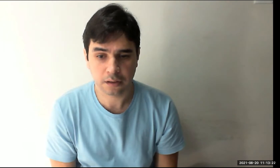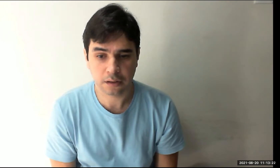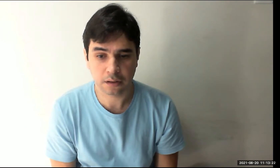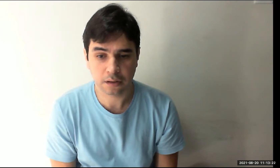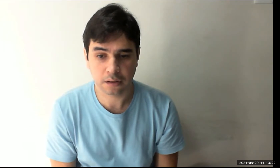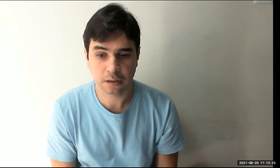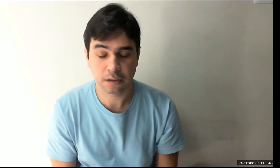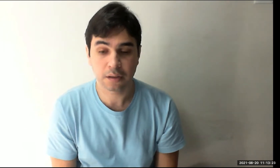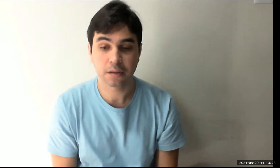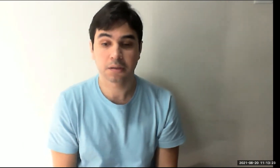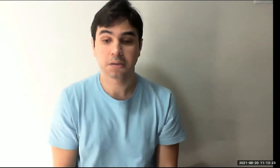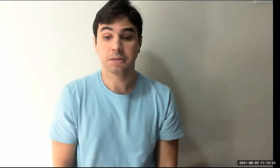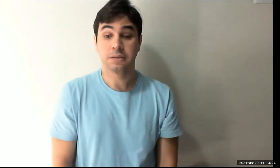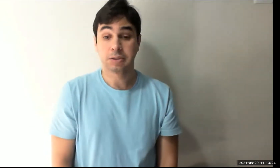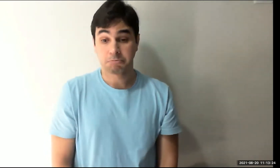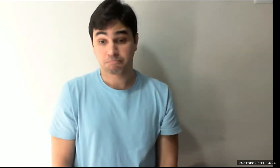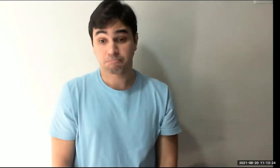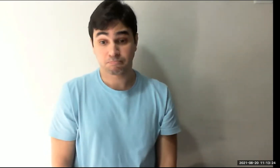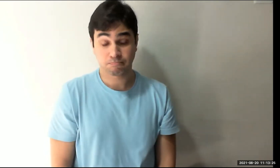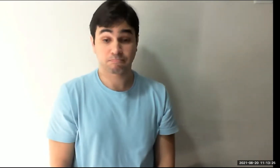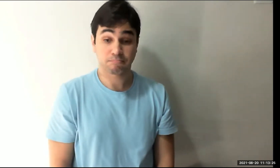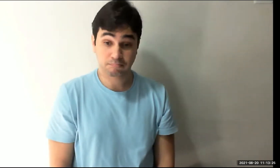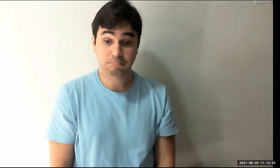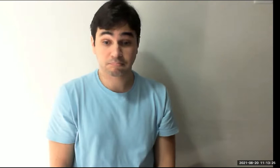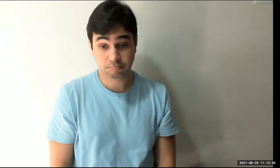Né? Isso que seria a minha pergunta.